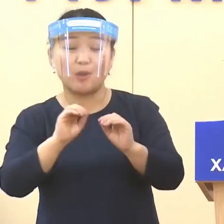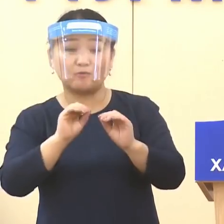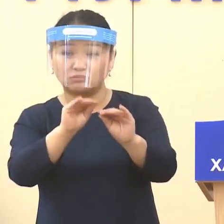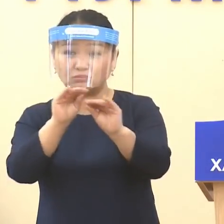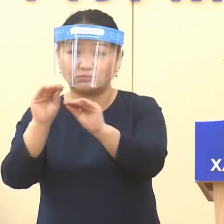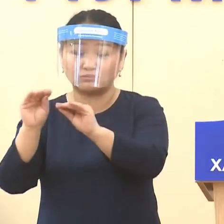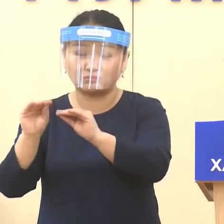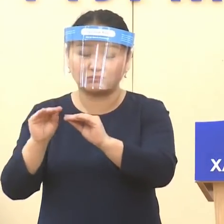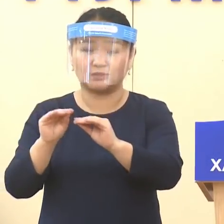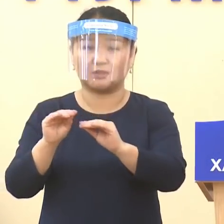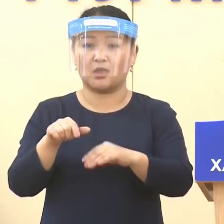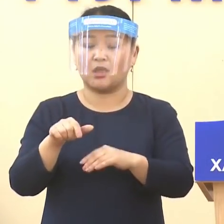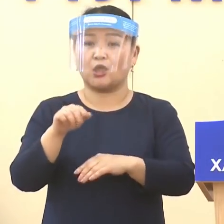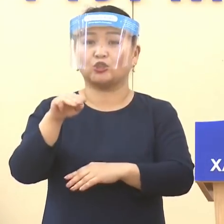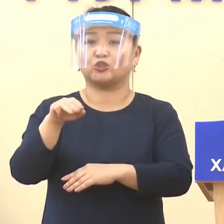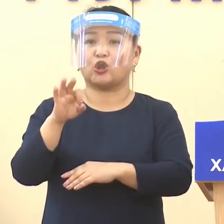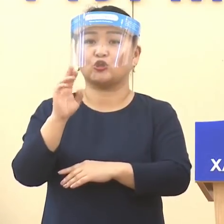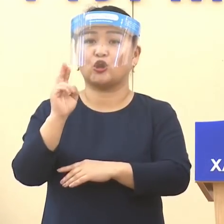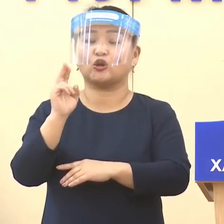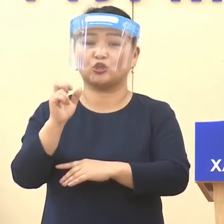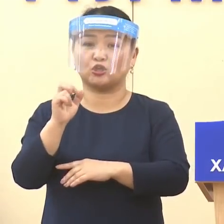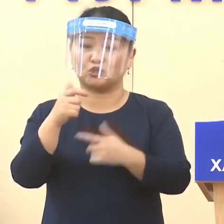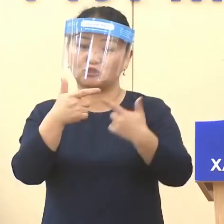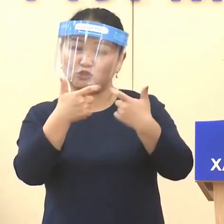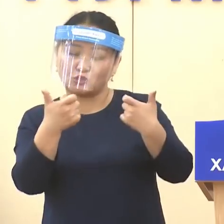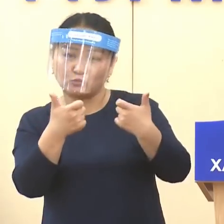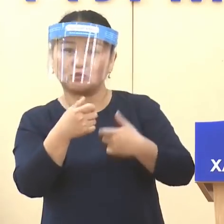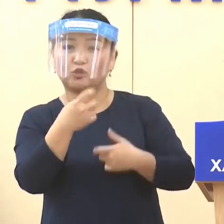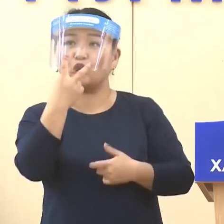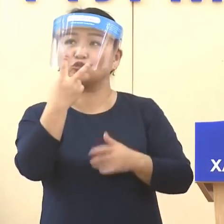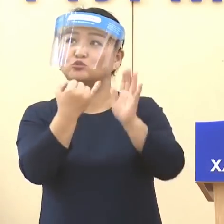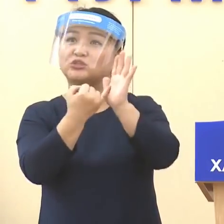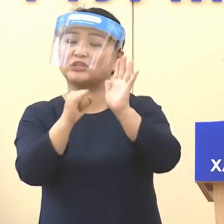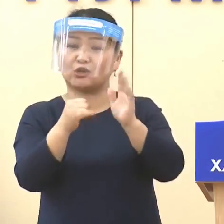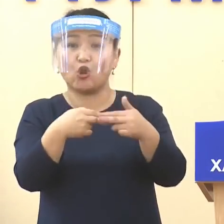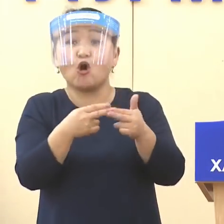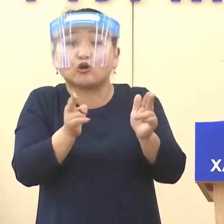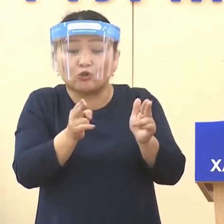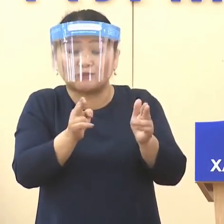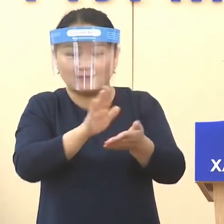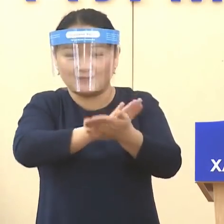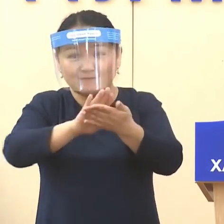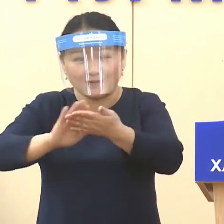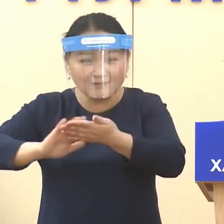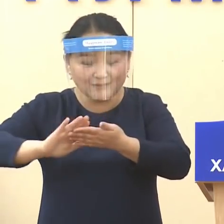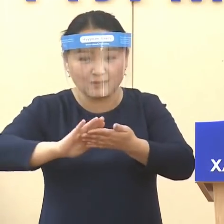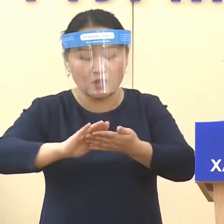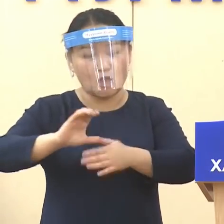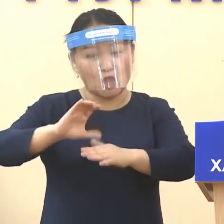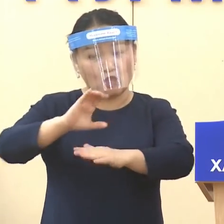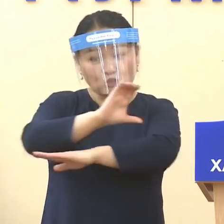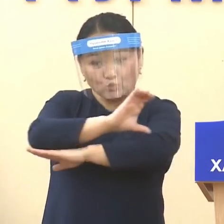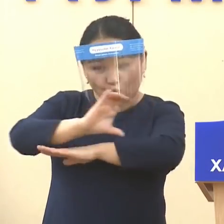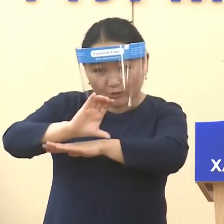за Токиогийн зочдуудын 264-нд эцсийн халдвар үтгэл хийхэд энэ сургалтанд хамрагдсан багийнх